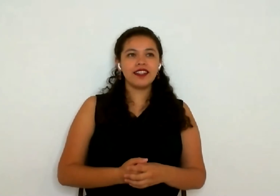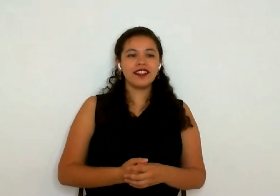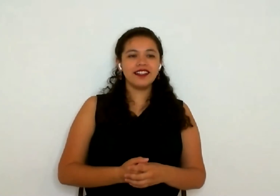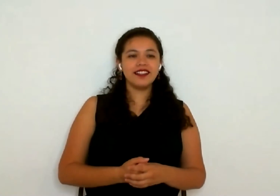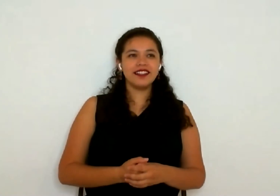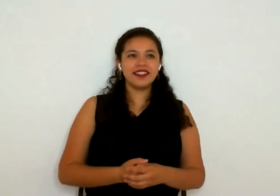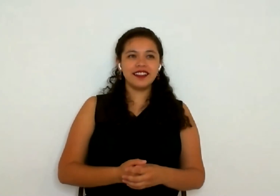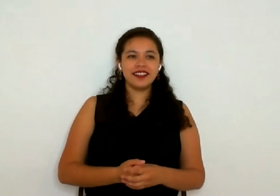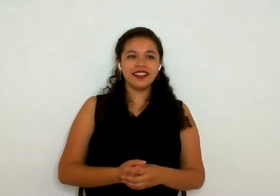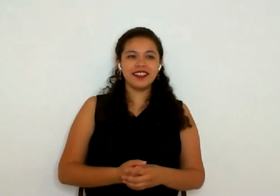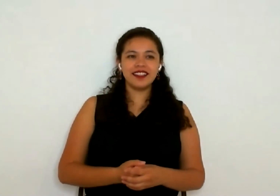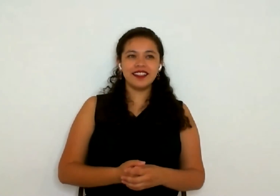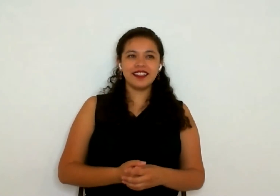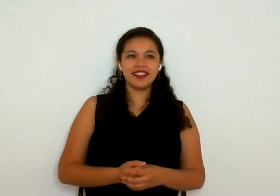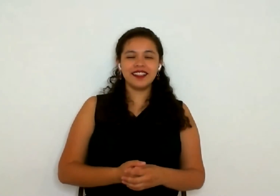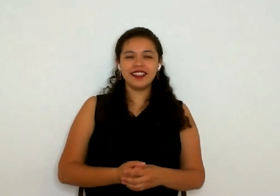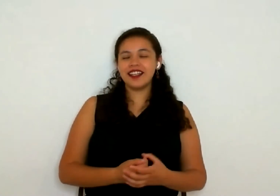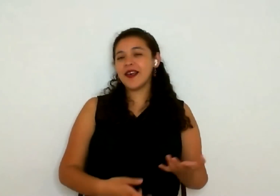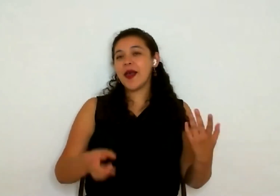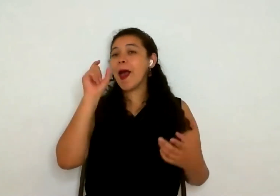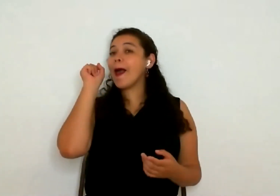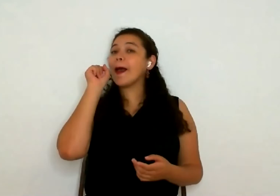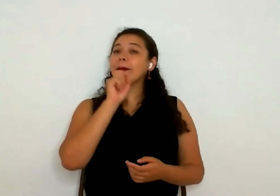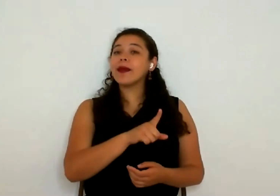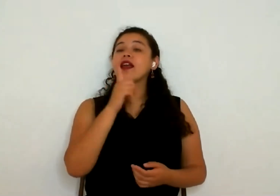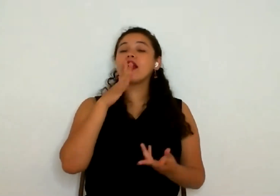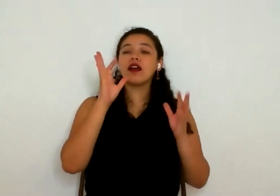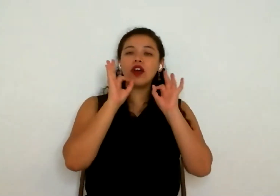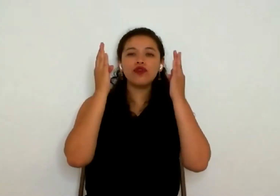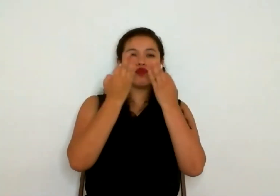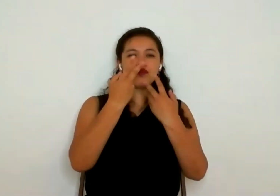inclusive vemos lo que la estructura familiar